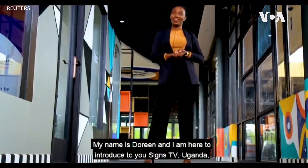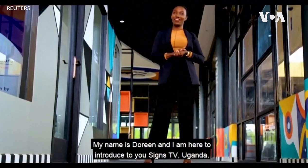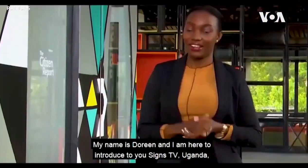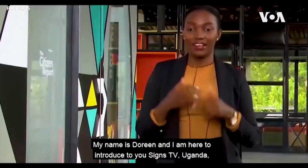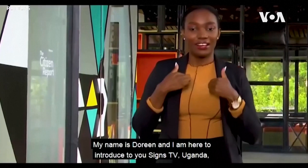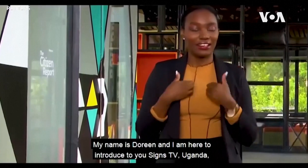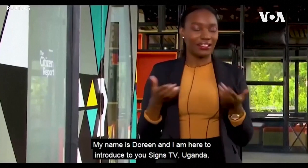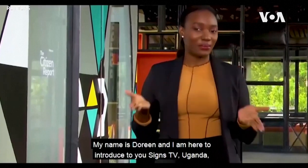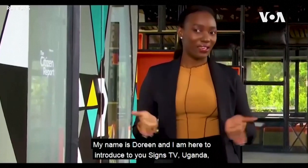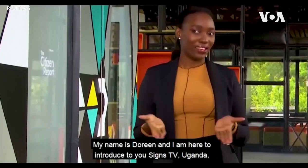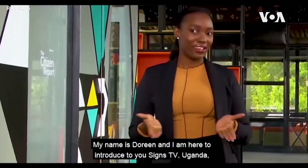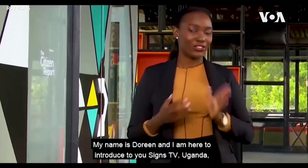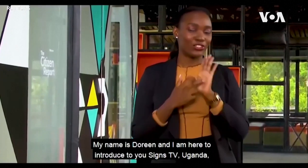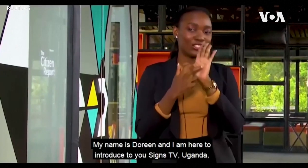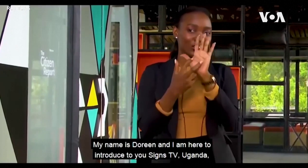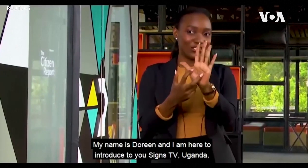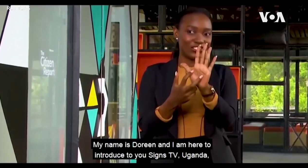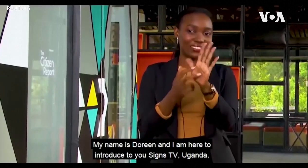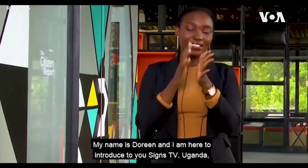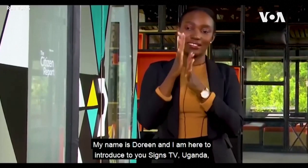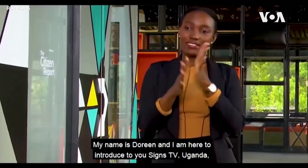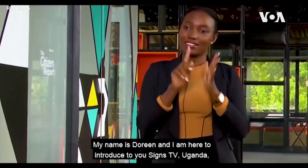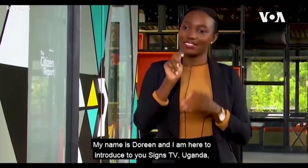Cette nouvelle station fait la fierté des malentendants en Ouganda.